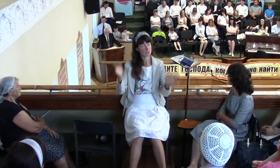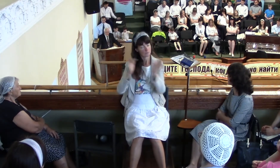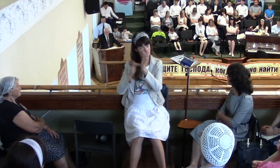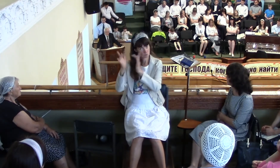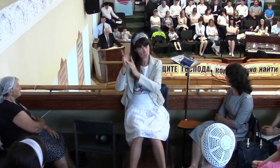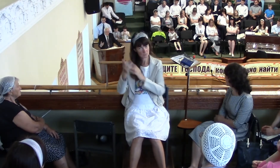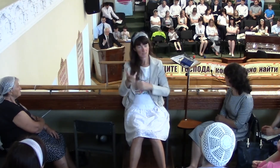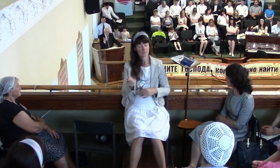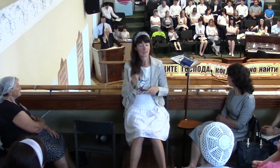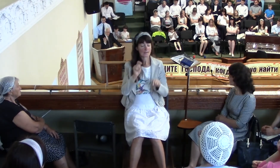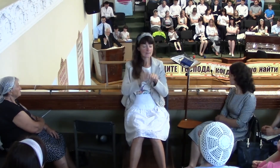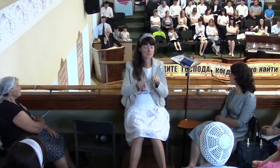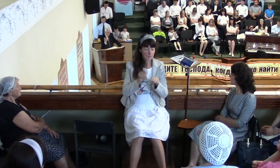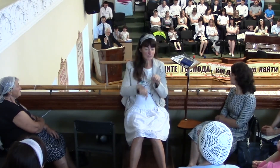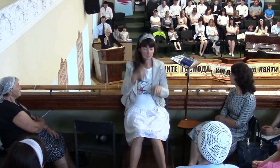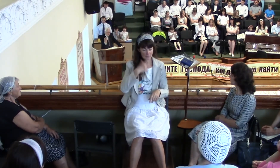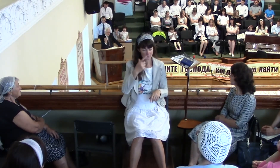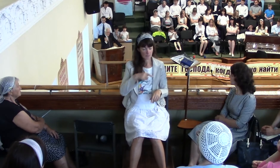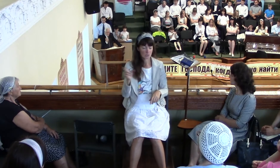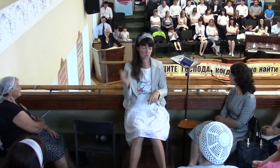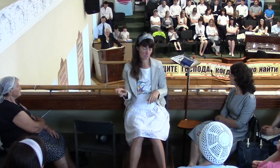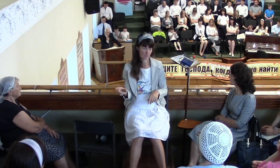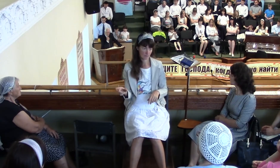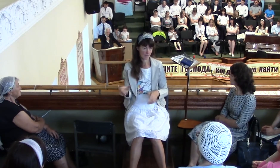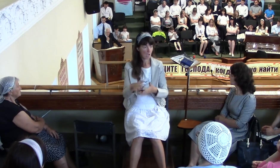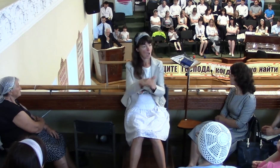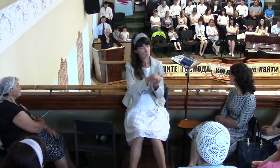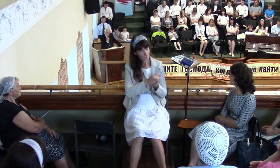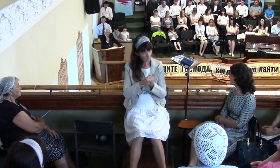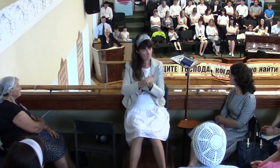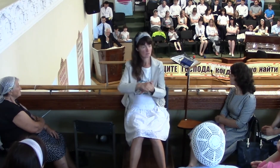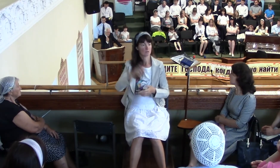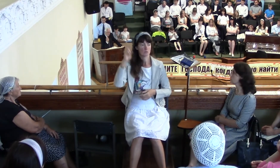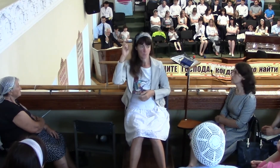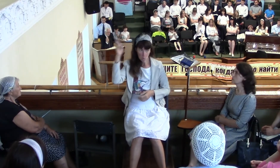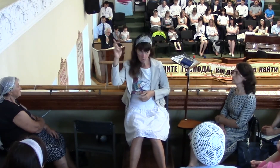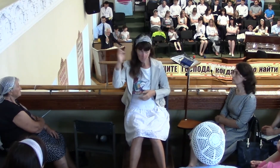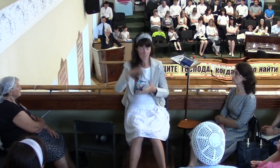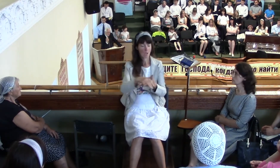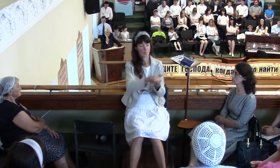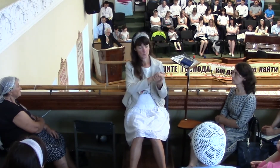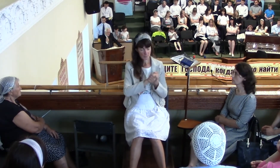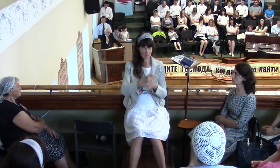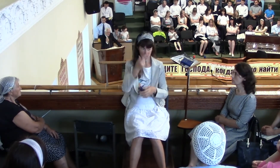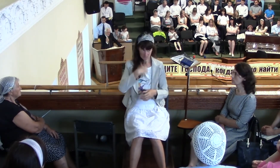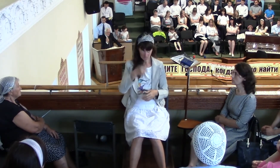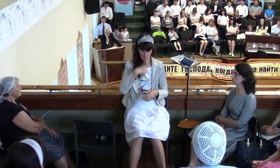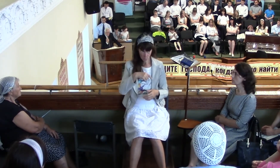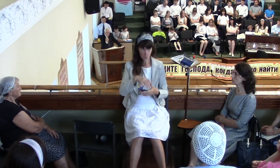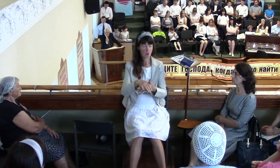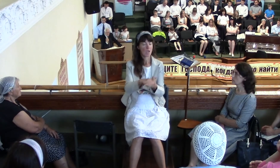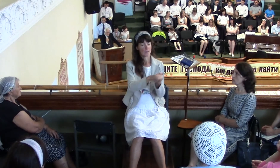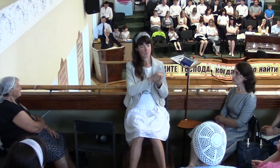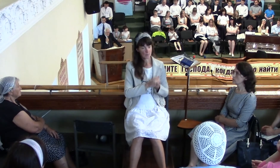человек. Мир с Богом, мир с собою и мир с ближними.